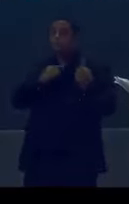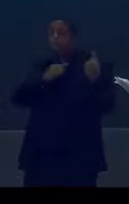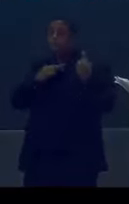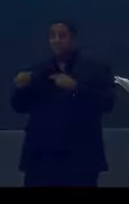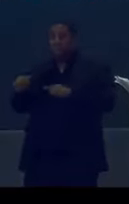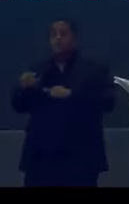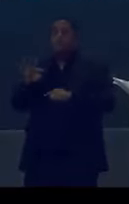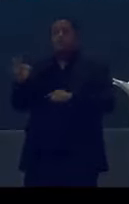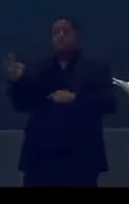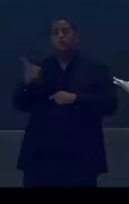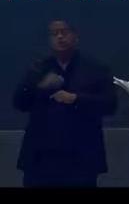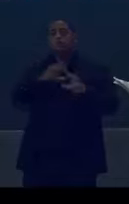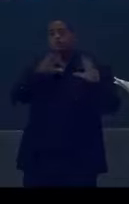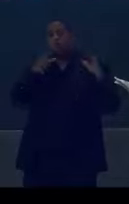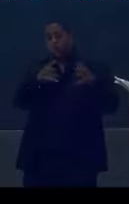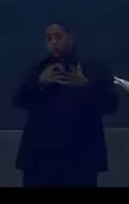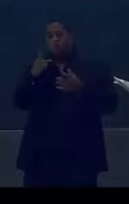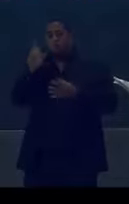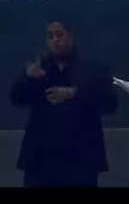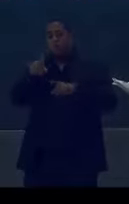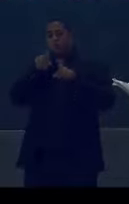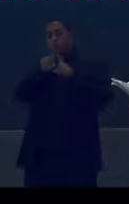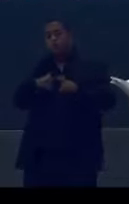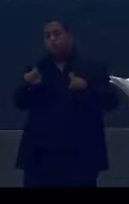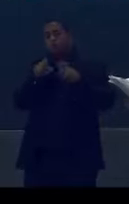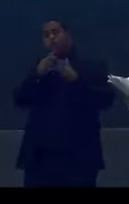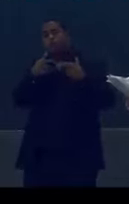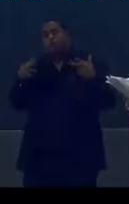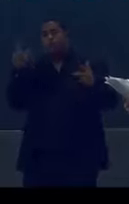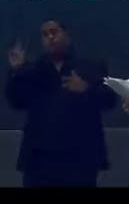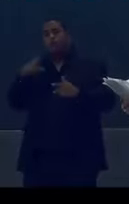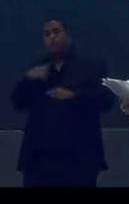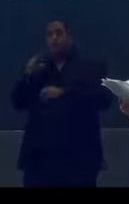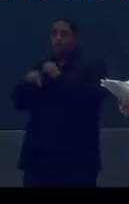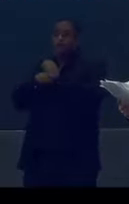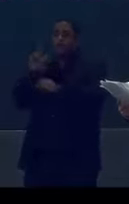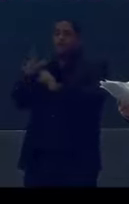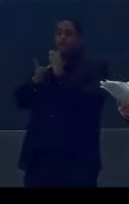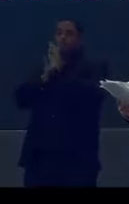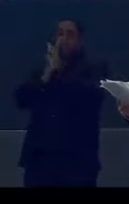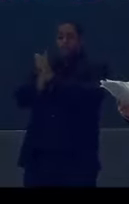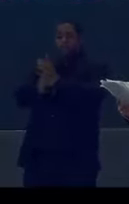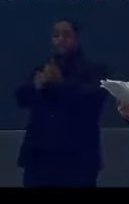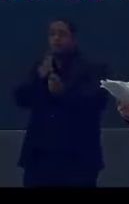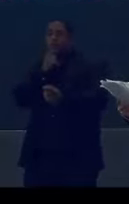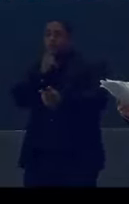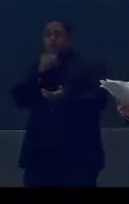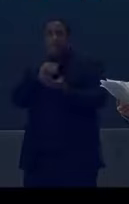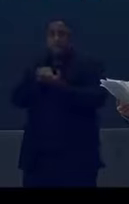das milícias digitais geradoras de insegurança cibernética.